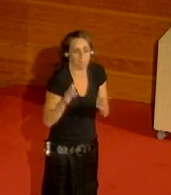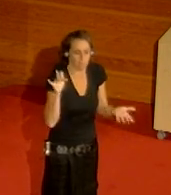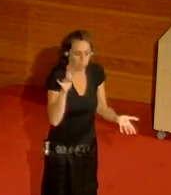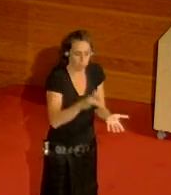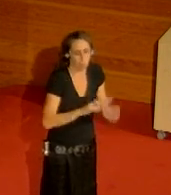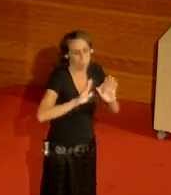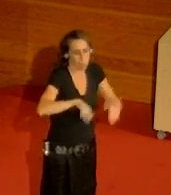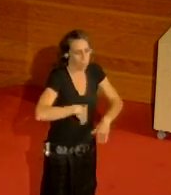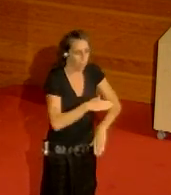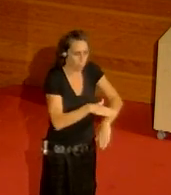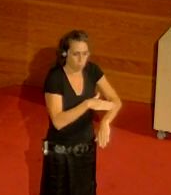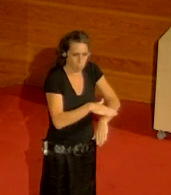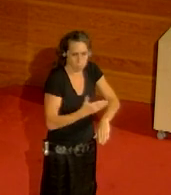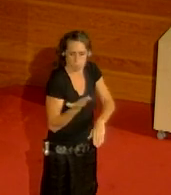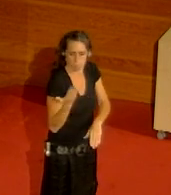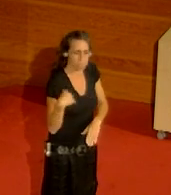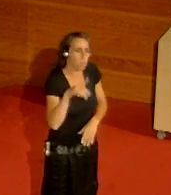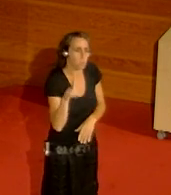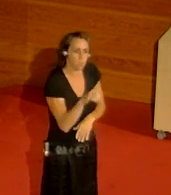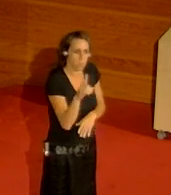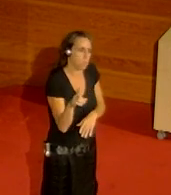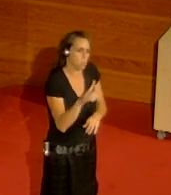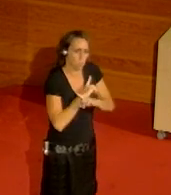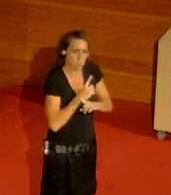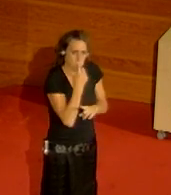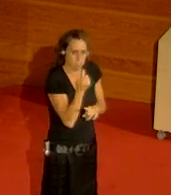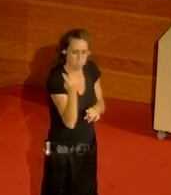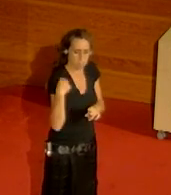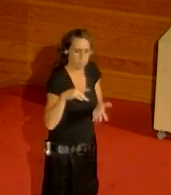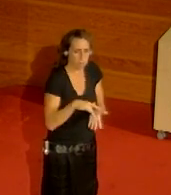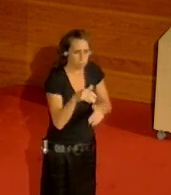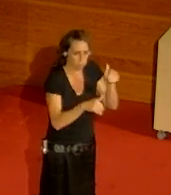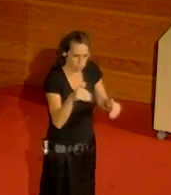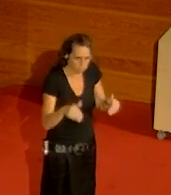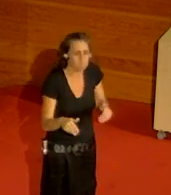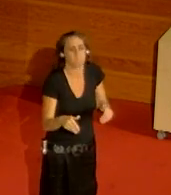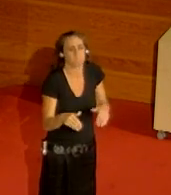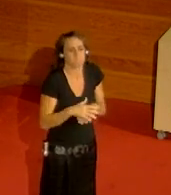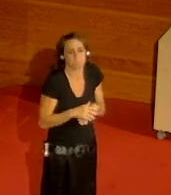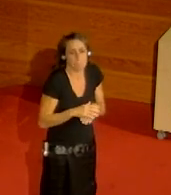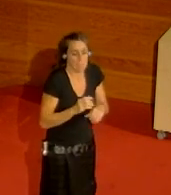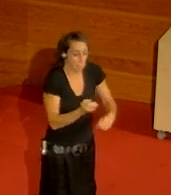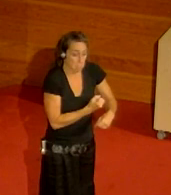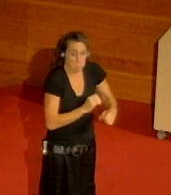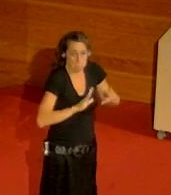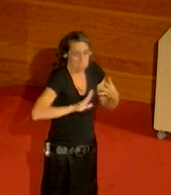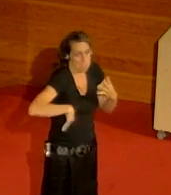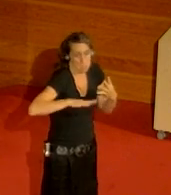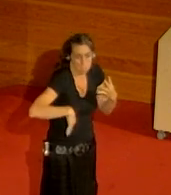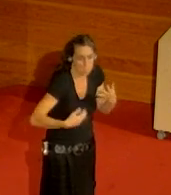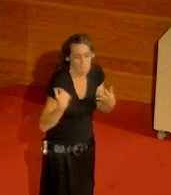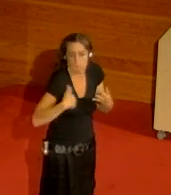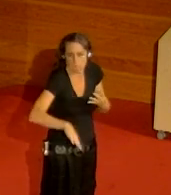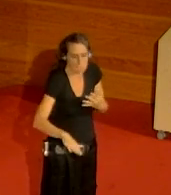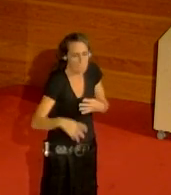último gobierno que hubo elecciones el 1 de noviembre el año pasado el gobierno juró a finales de diciembre y es netanyahu vuelve